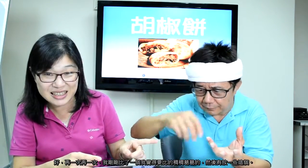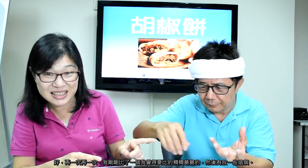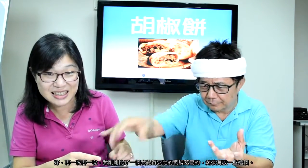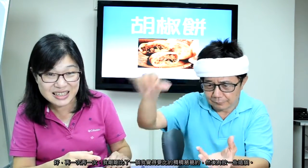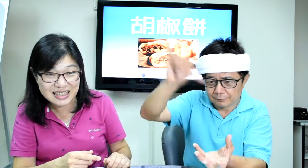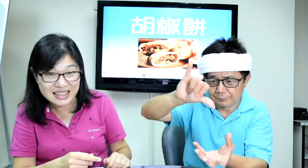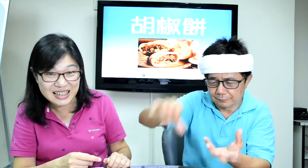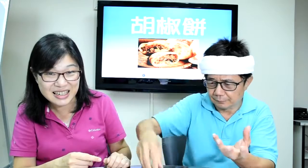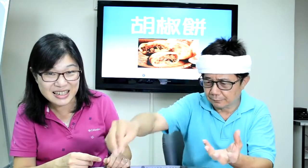个，